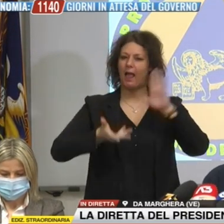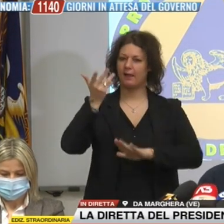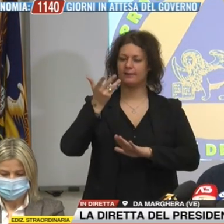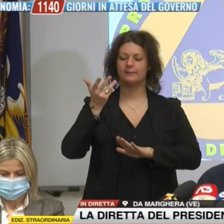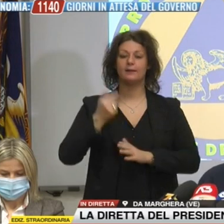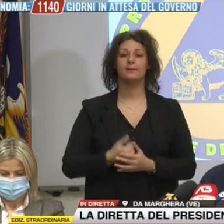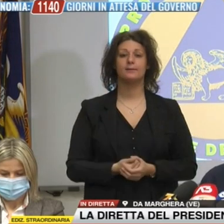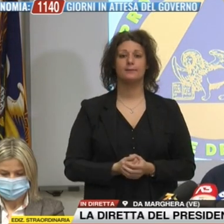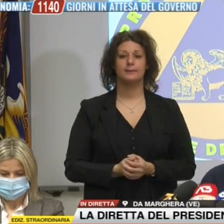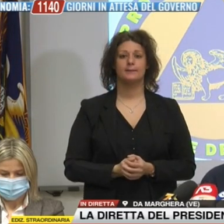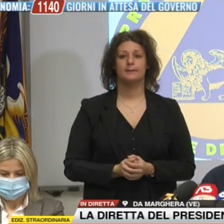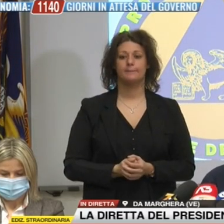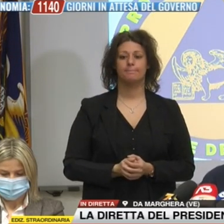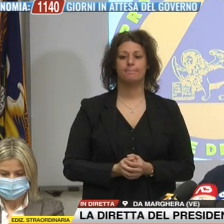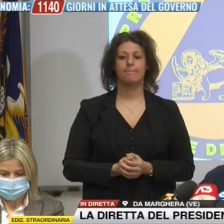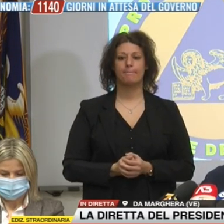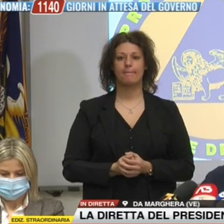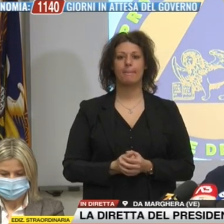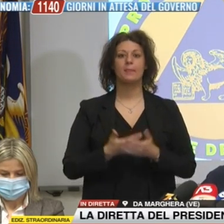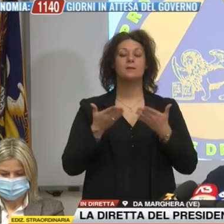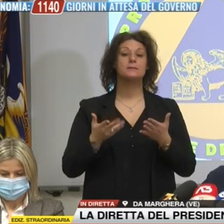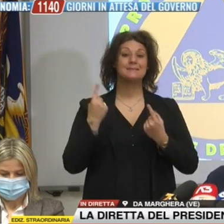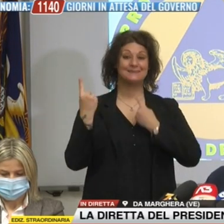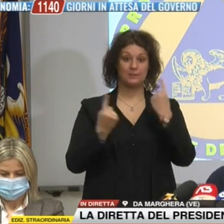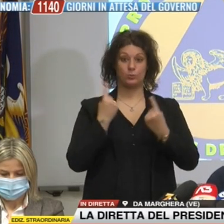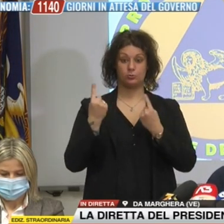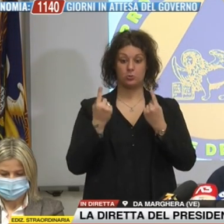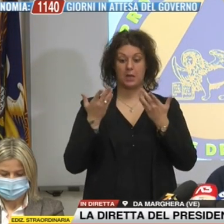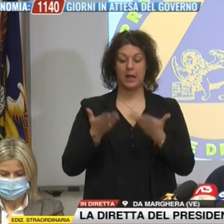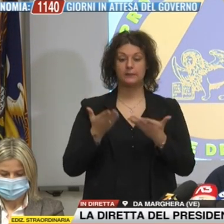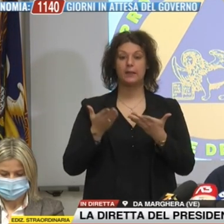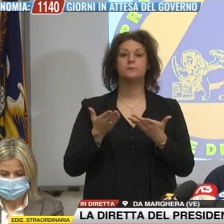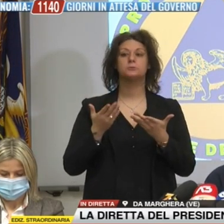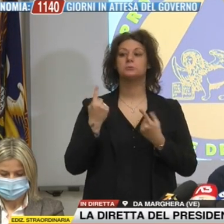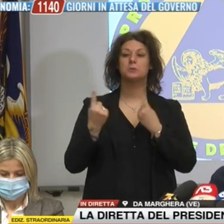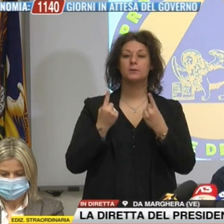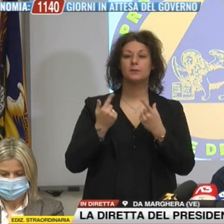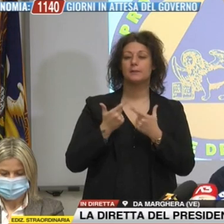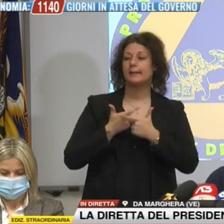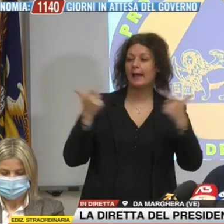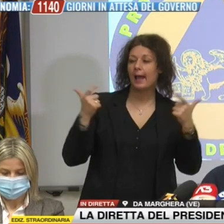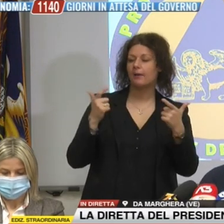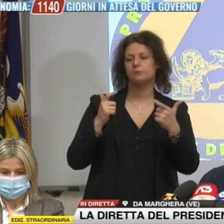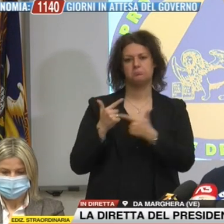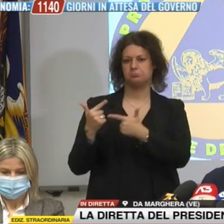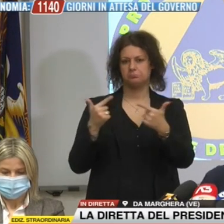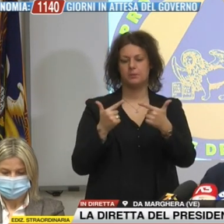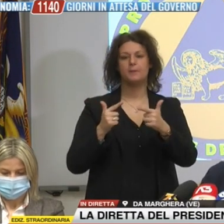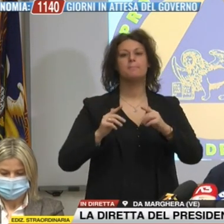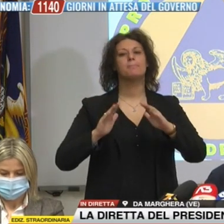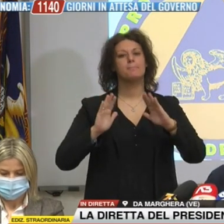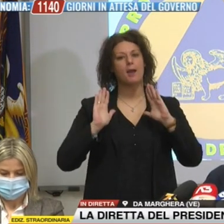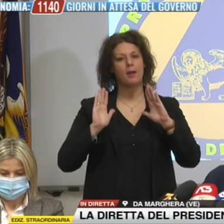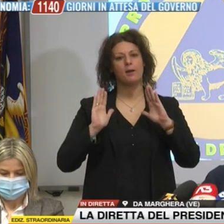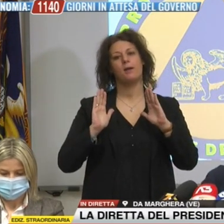attuale non abbiamo particolari criticità da segnalare rispetto a quello che ho detto. Però veramente vi